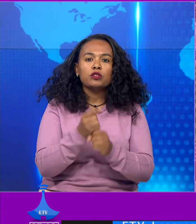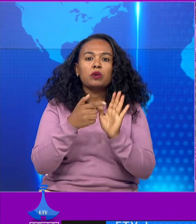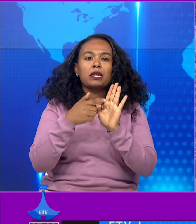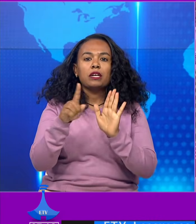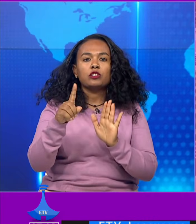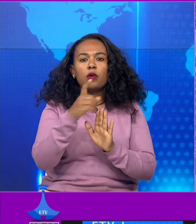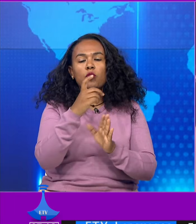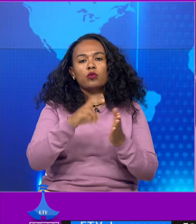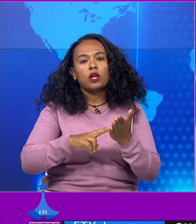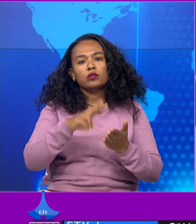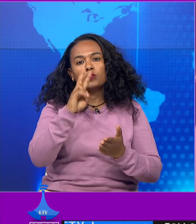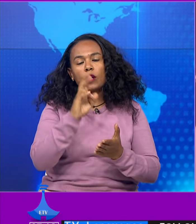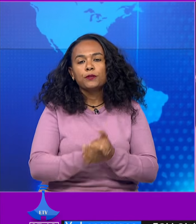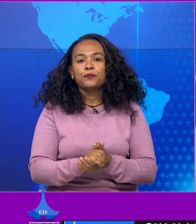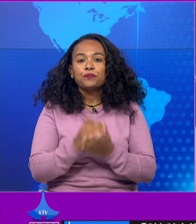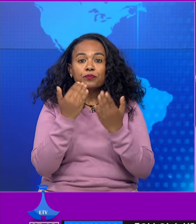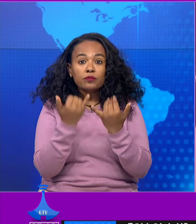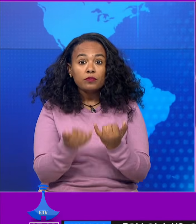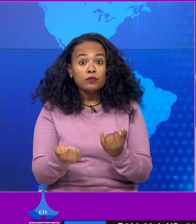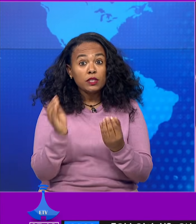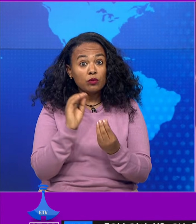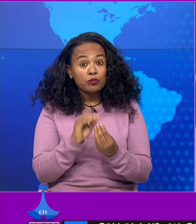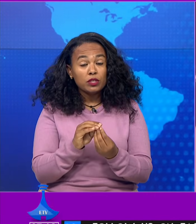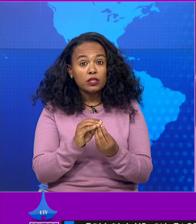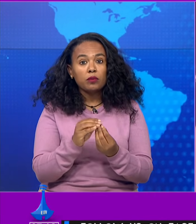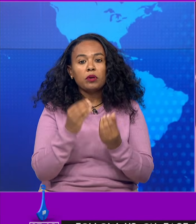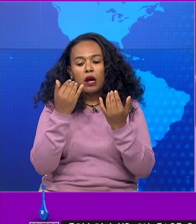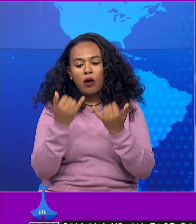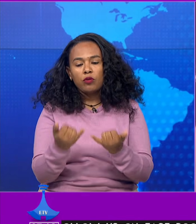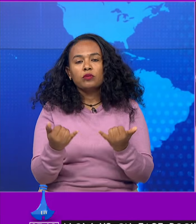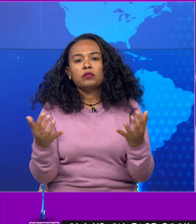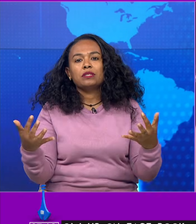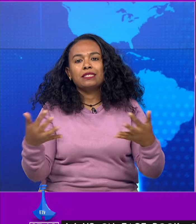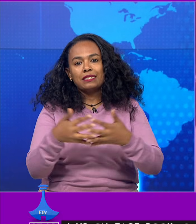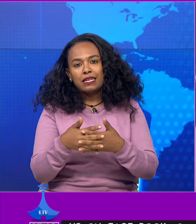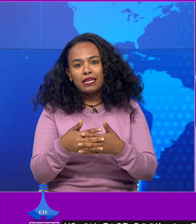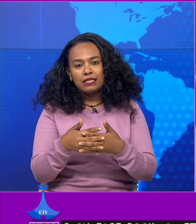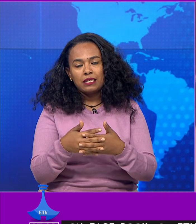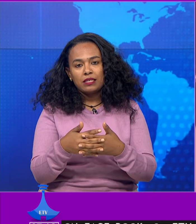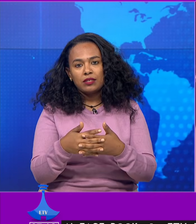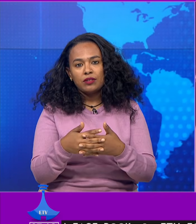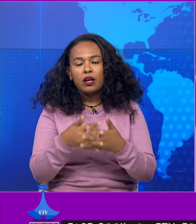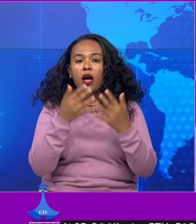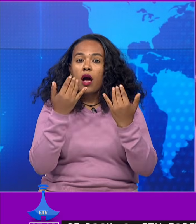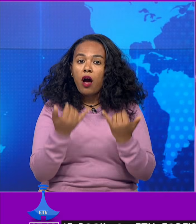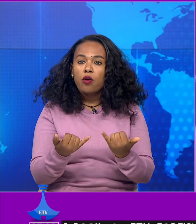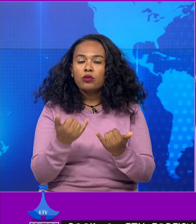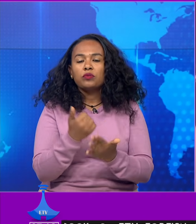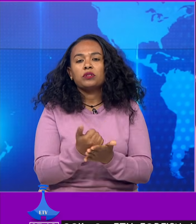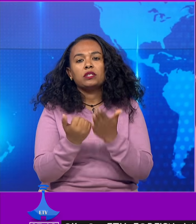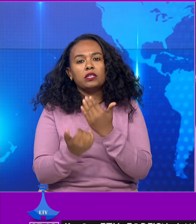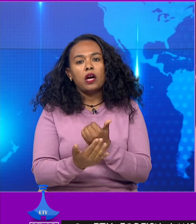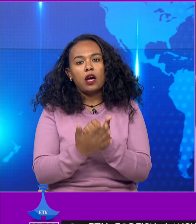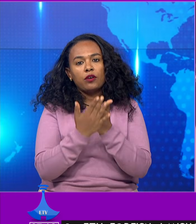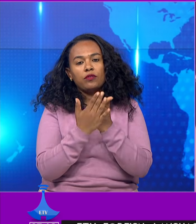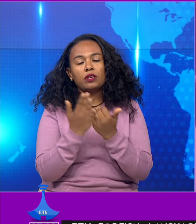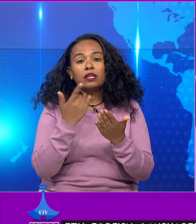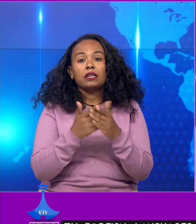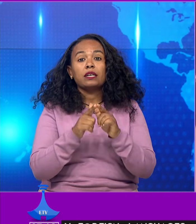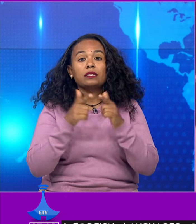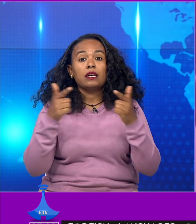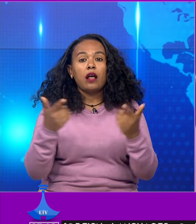መሆኑን ያነሱታል። አሁንም ስንደመር፣ አሁንም ስንሰናሰል፣ አሁንም ስንደጋገፍ ከዚህ